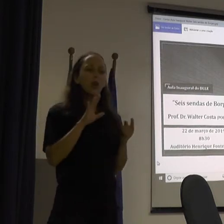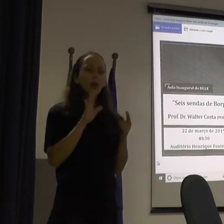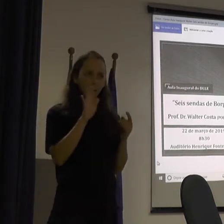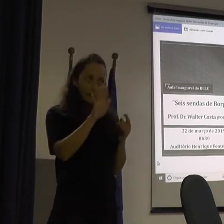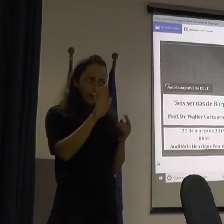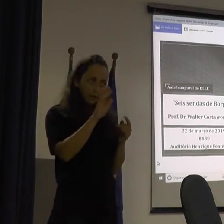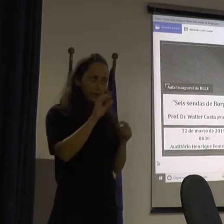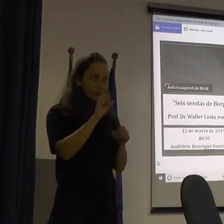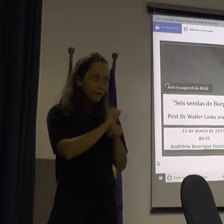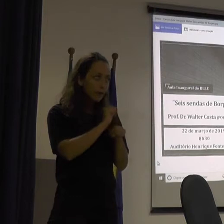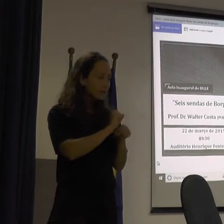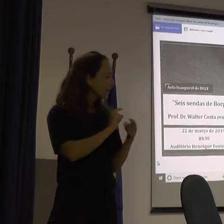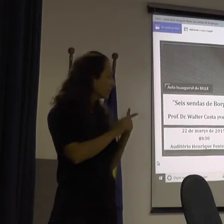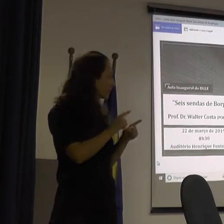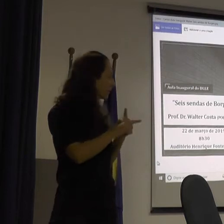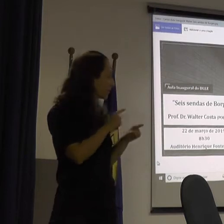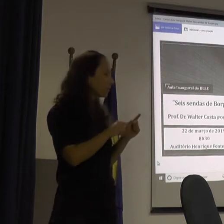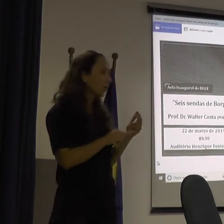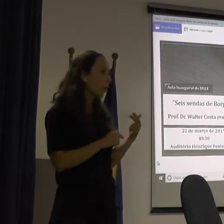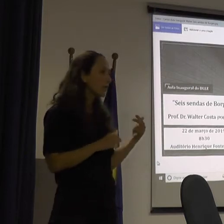técnico.